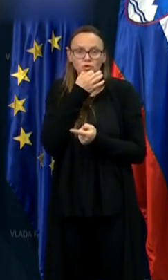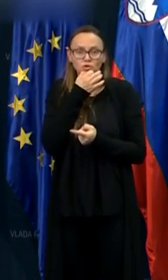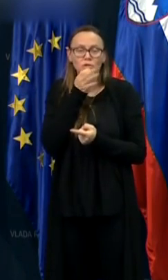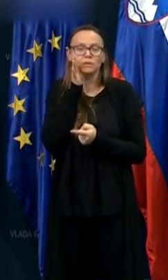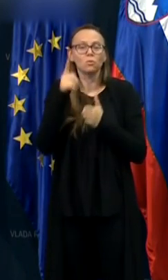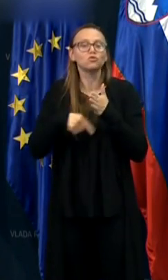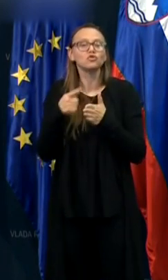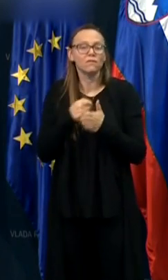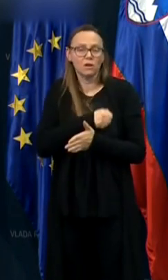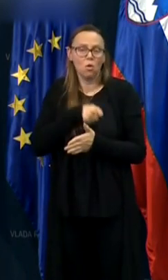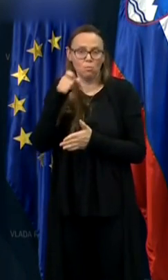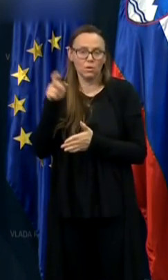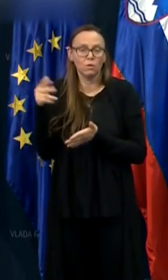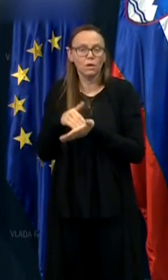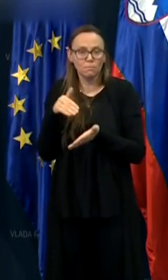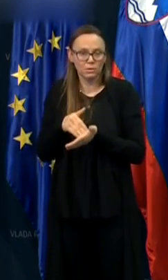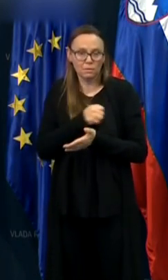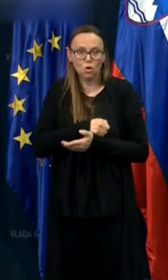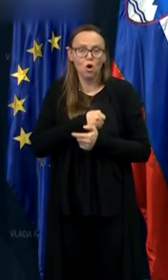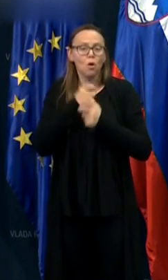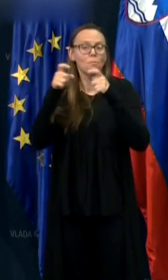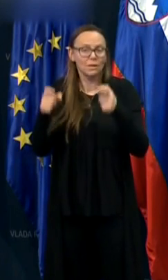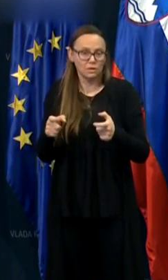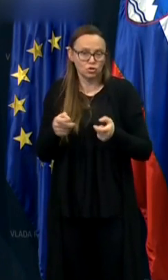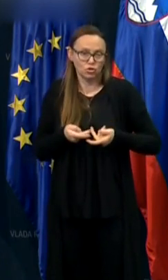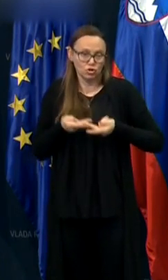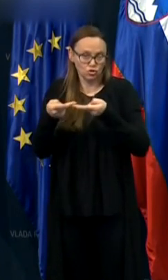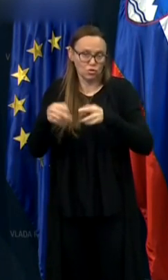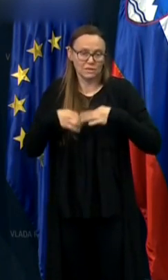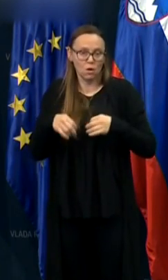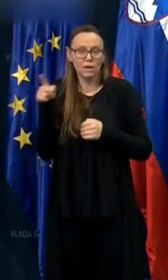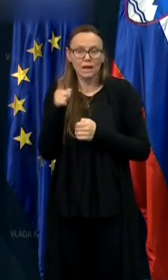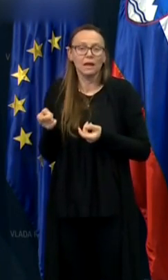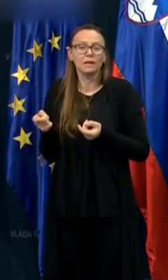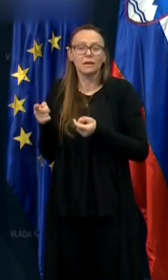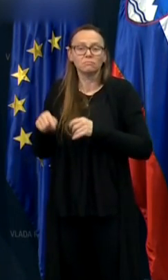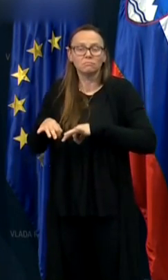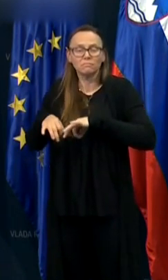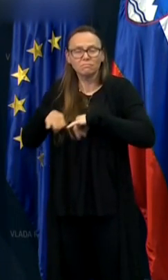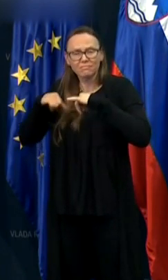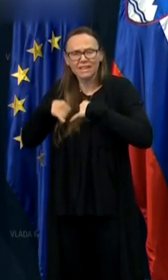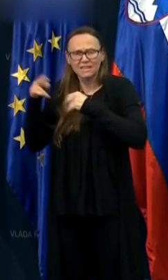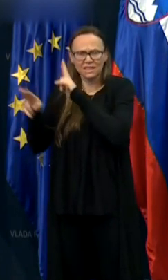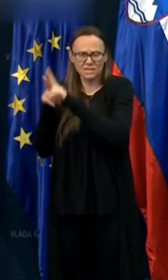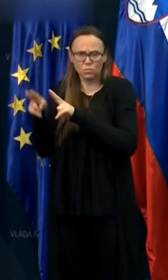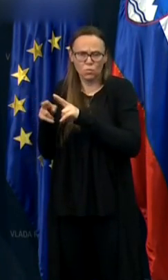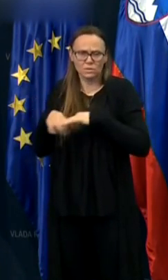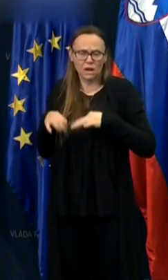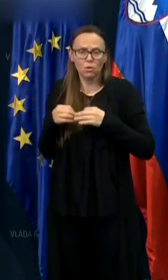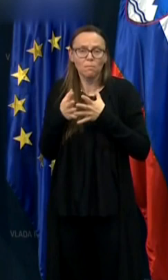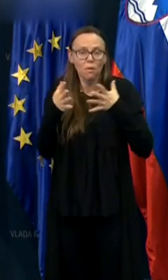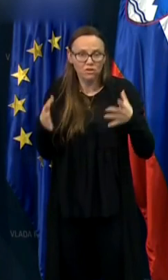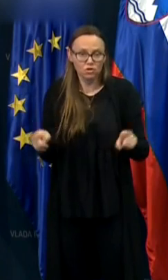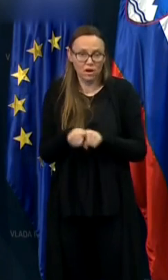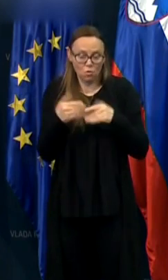če se bo število bolnikov, ki potrebujejo bolnišnično zdravljenje, ki potrebujejo intenzivno zdravljenje, povečevalo s takim tempom kot